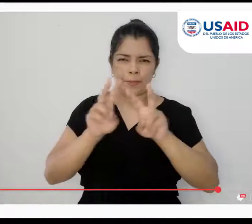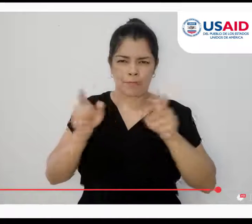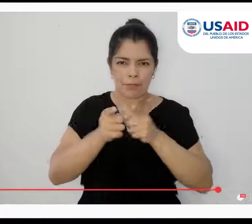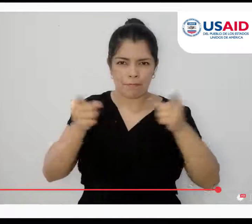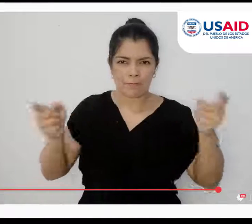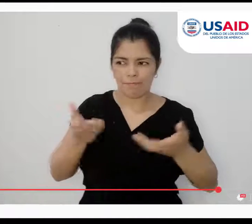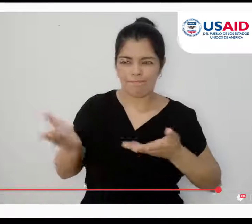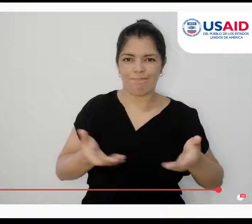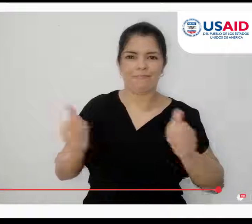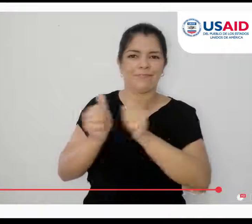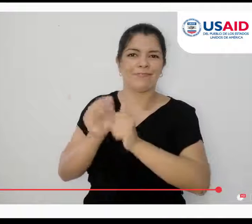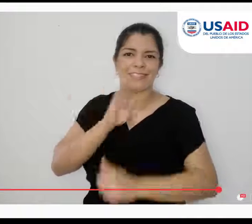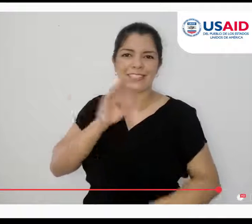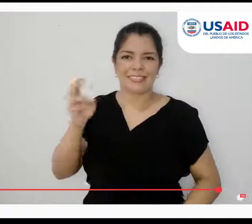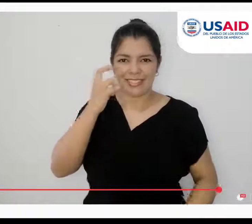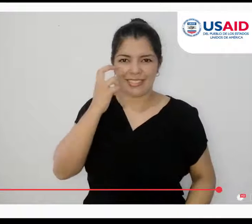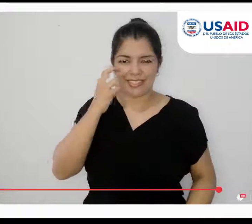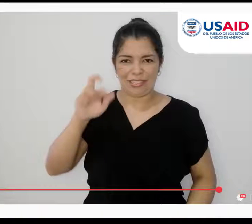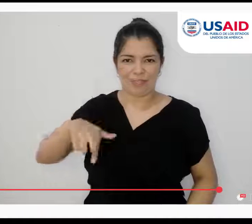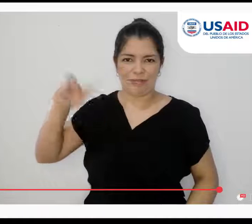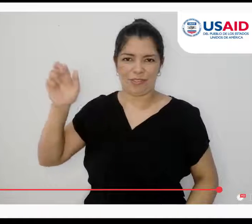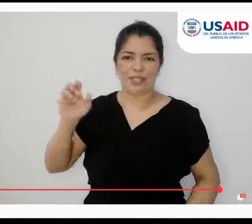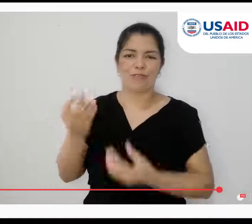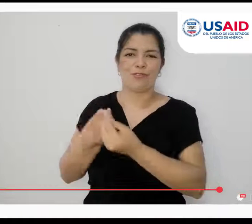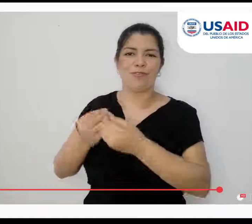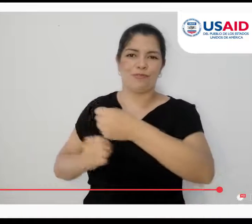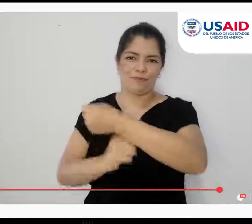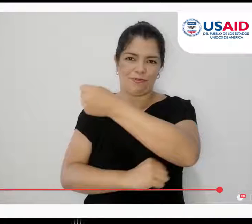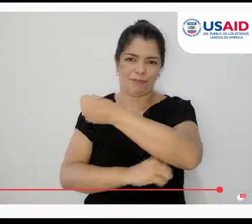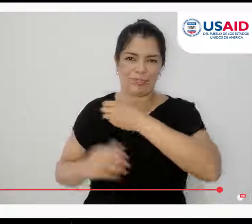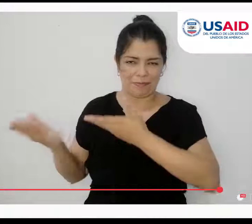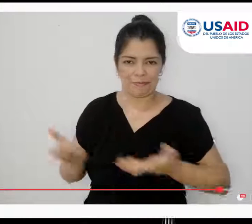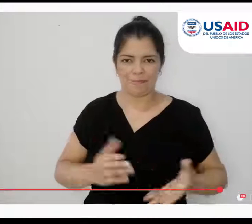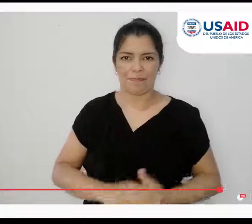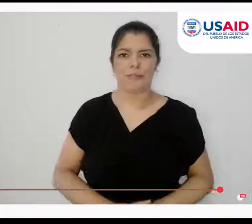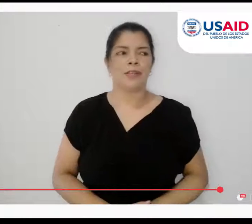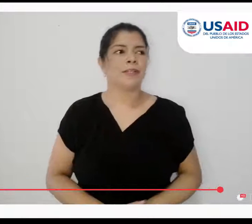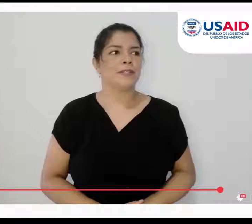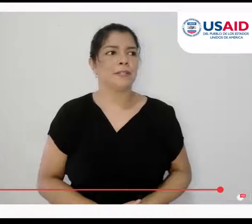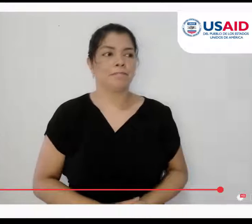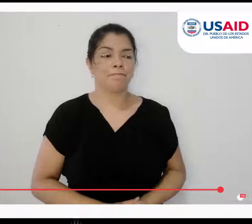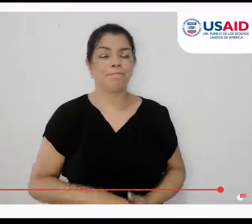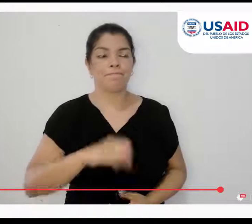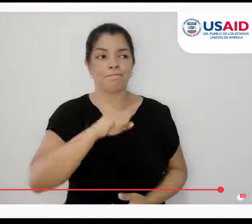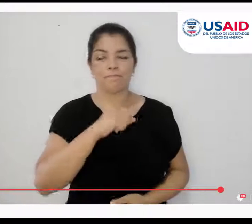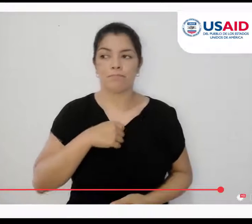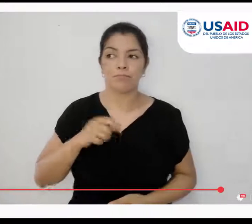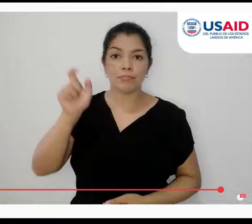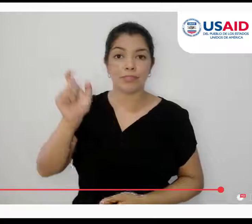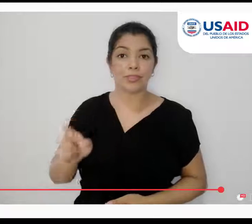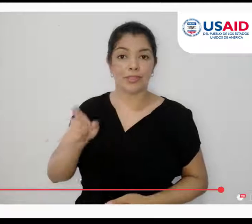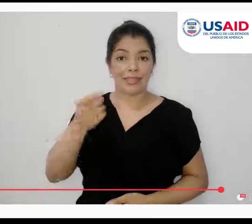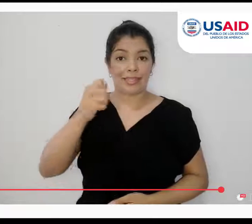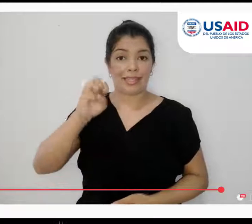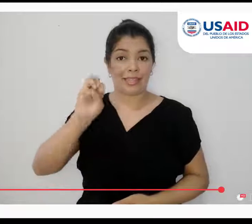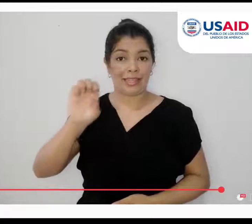me acompaña César Arévalo, profesional del componente de fortalecimiento. Muy importantes estas reflexiones que